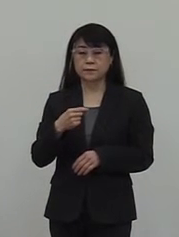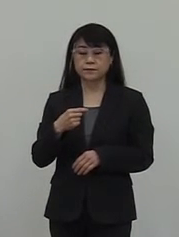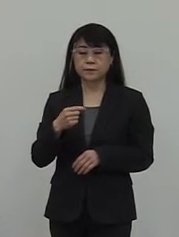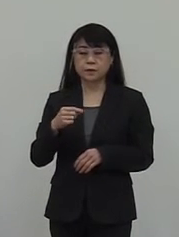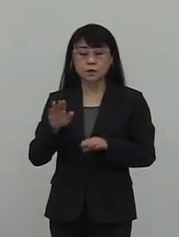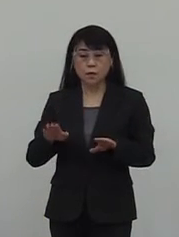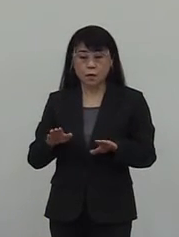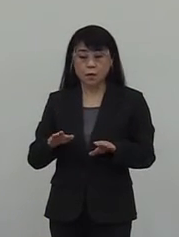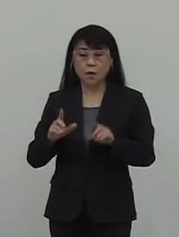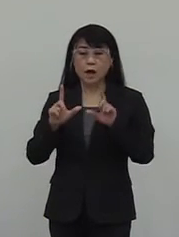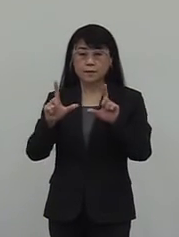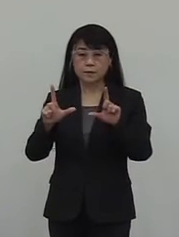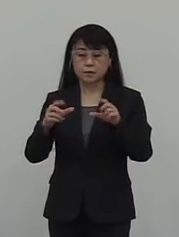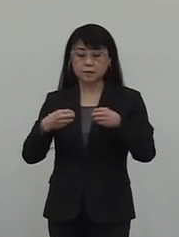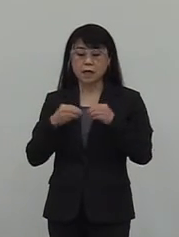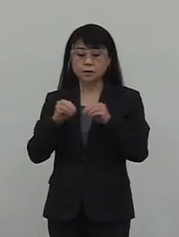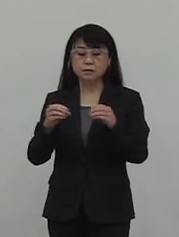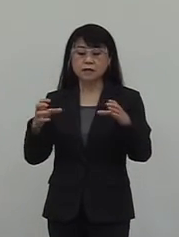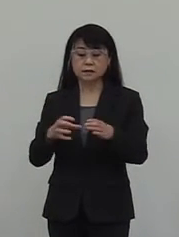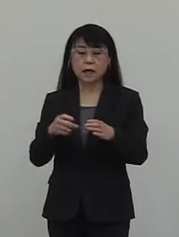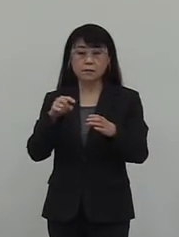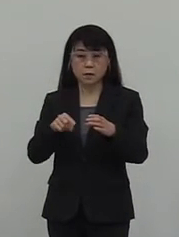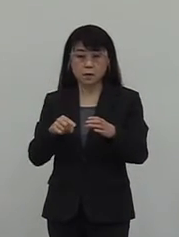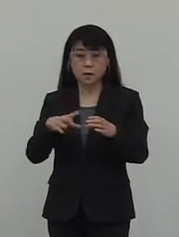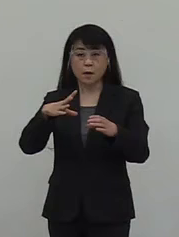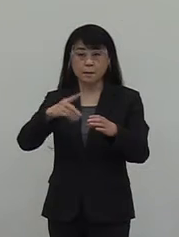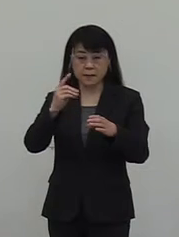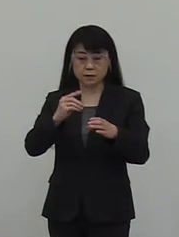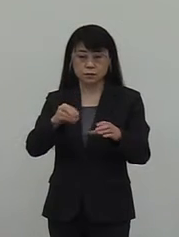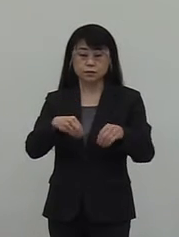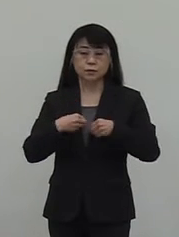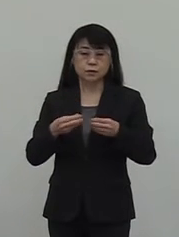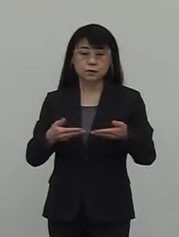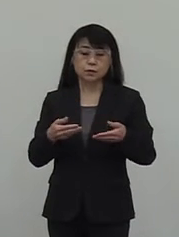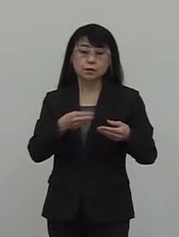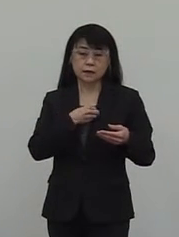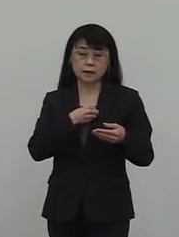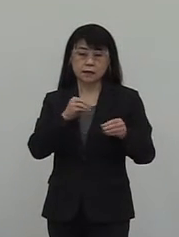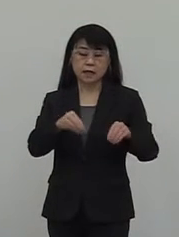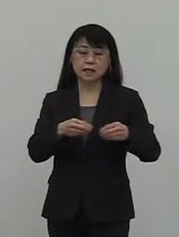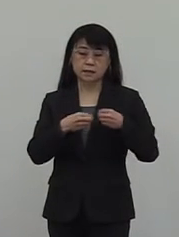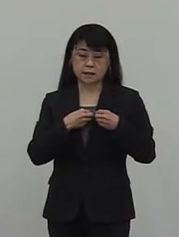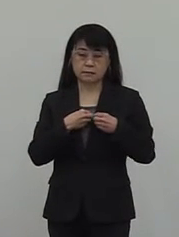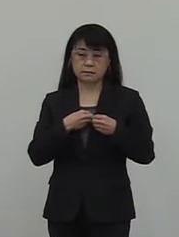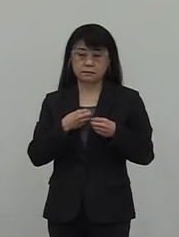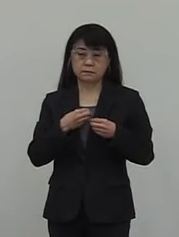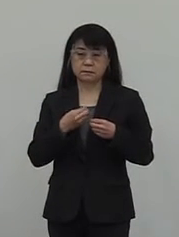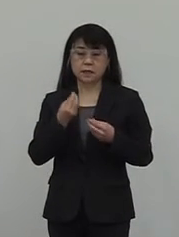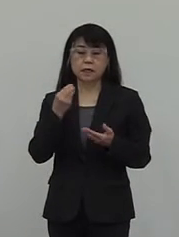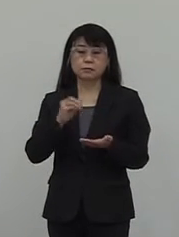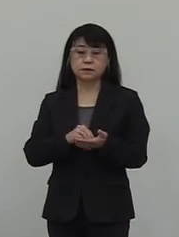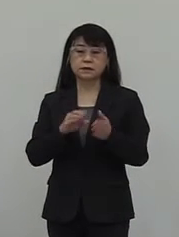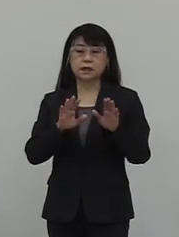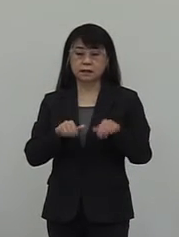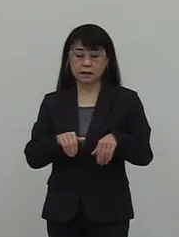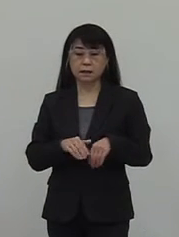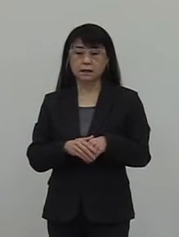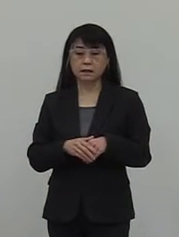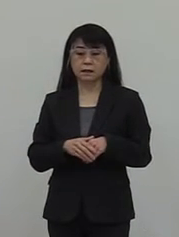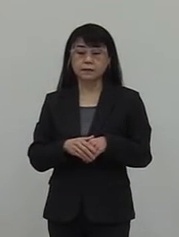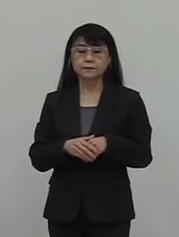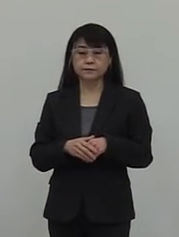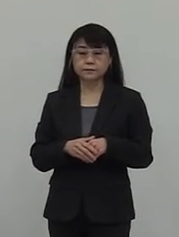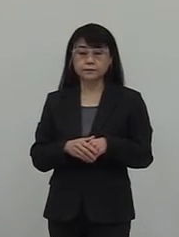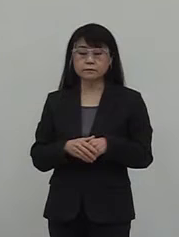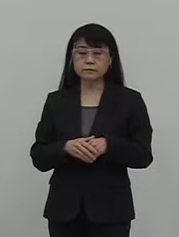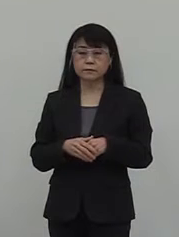日ご説明したクラスターなんかの職員がまず端緒となって、感染が確認されております。私どものク